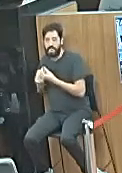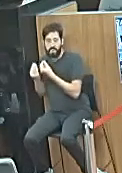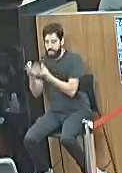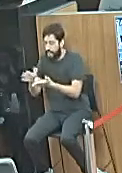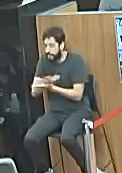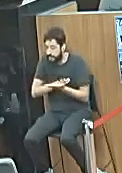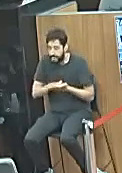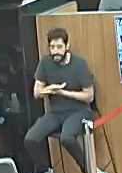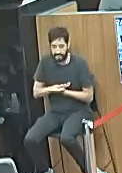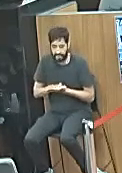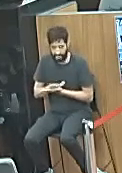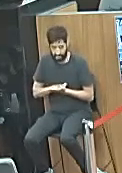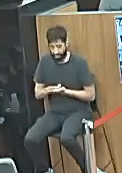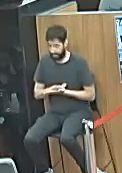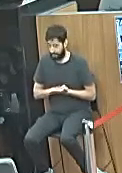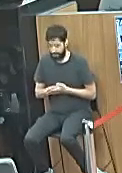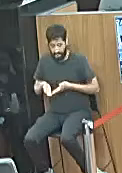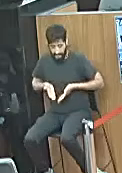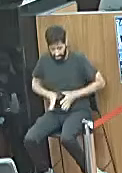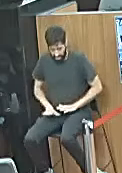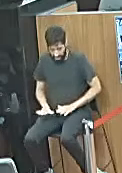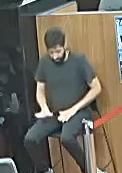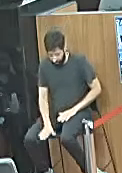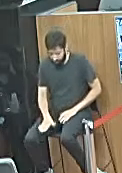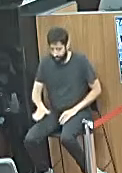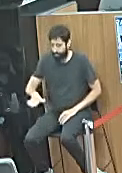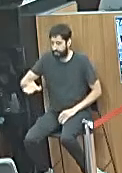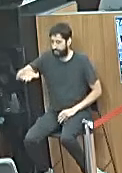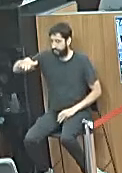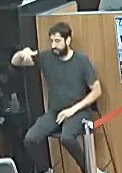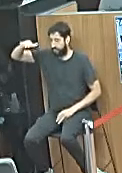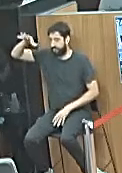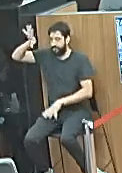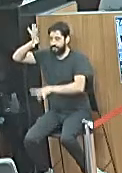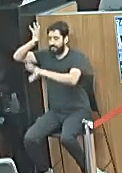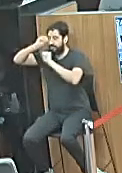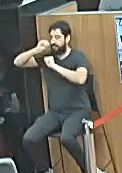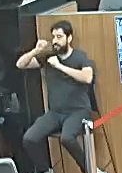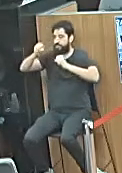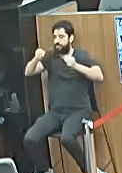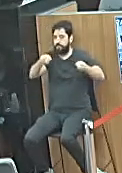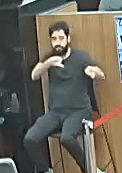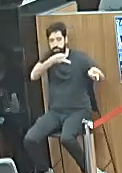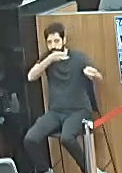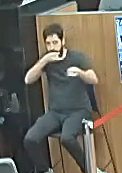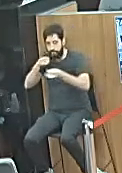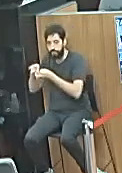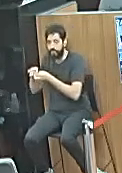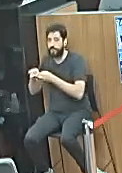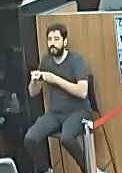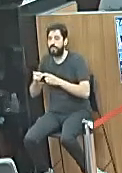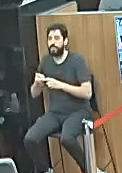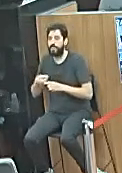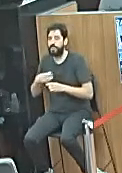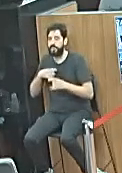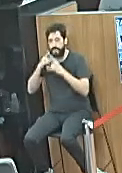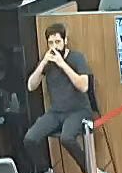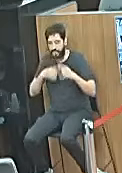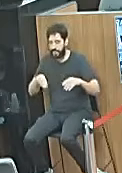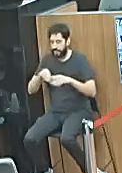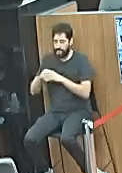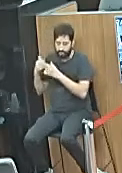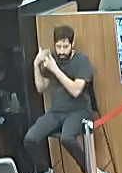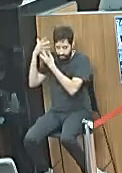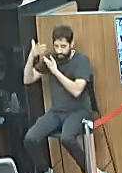nem profissional deles circense mas 'cresce estuda adquirir suas profissões dentro do circo passando por tradição